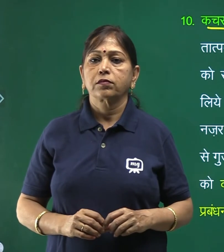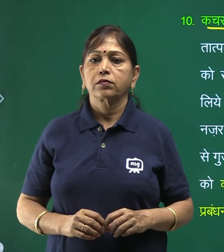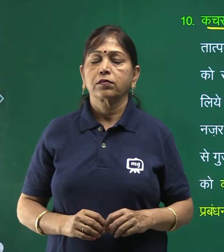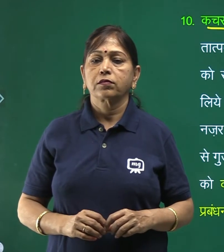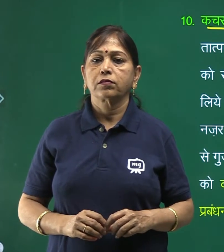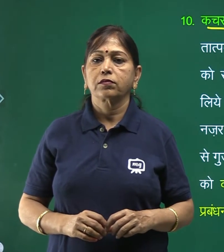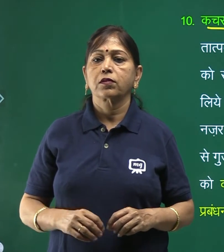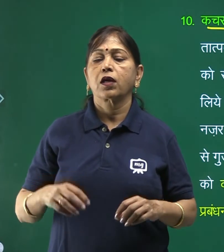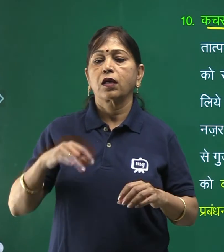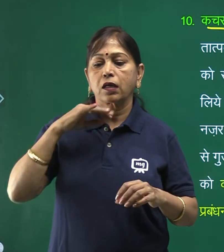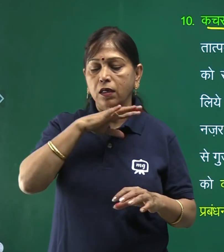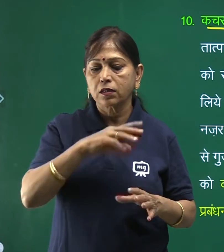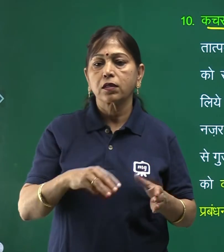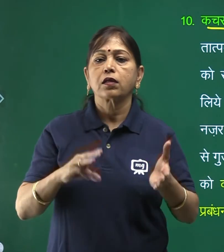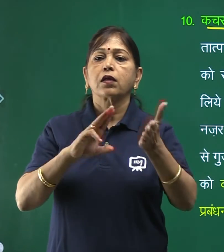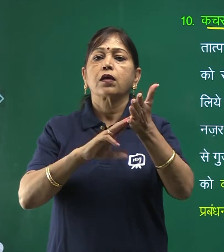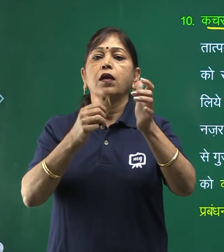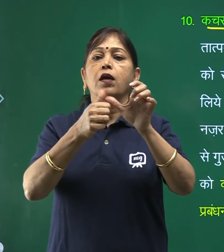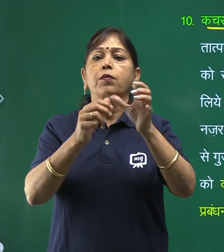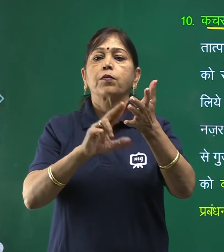कचरा प्रबंधन का